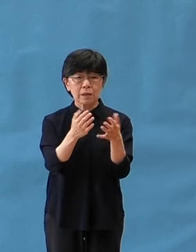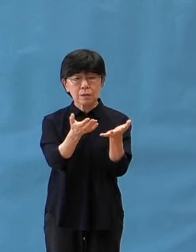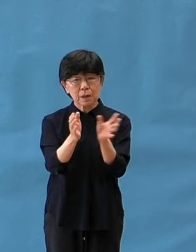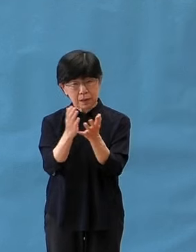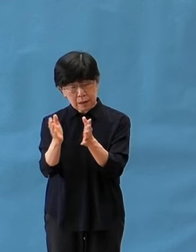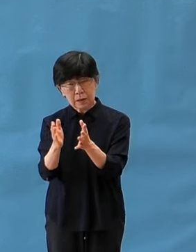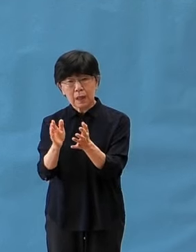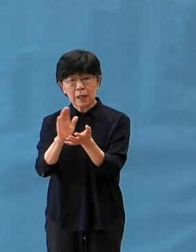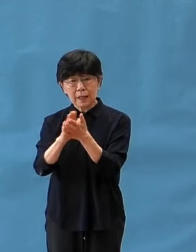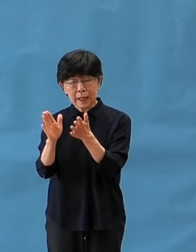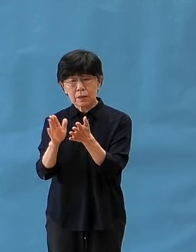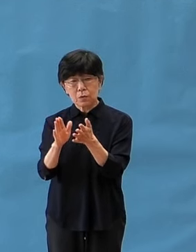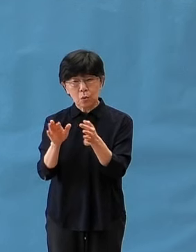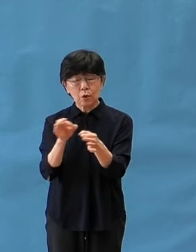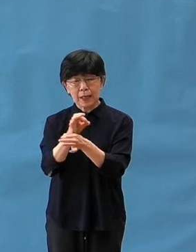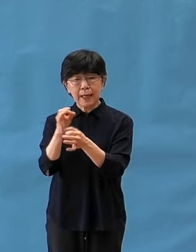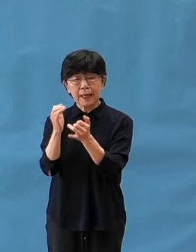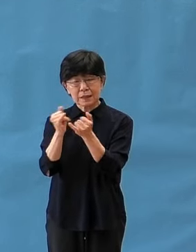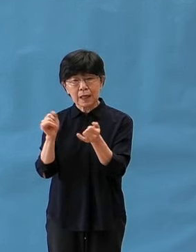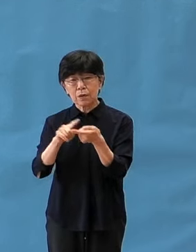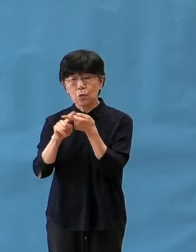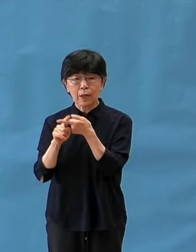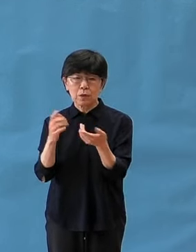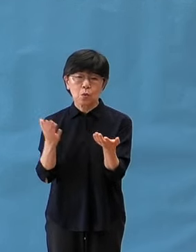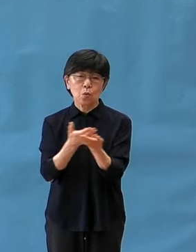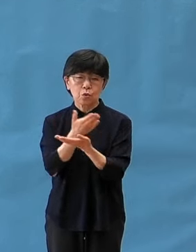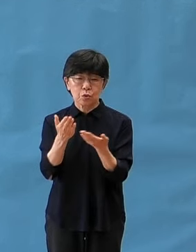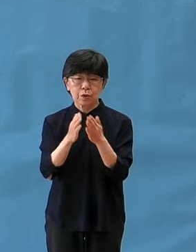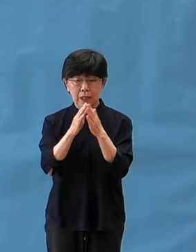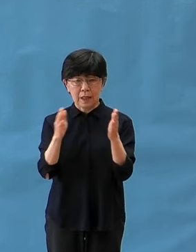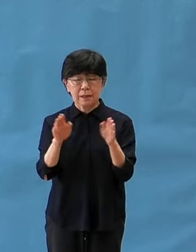の経営者協会との交流会を開催するほか、